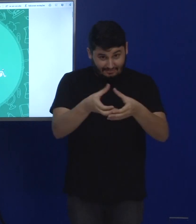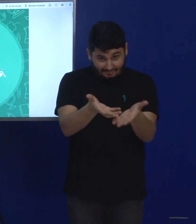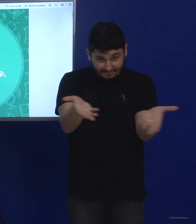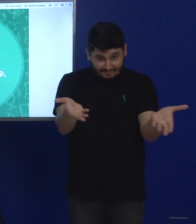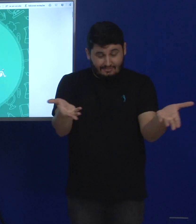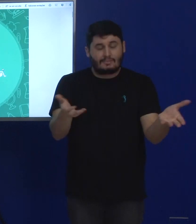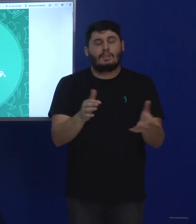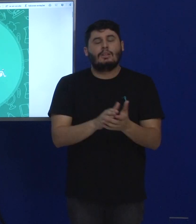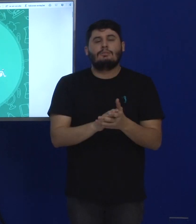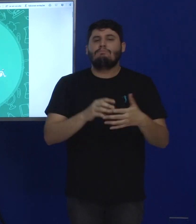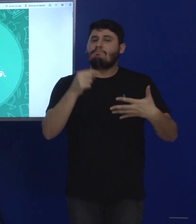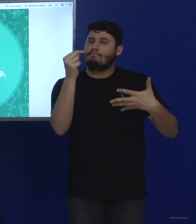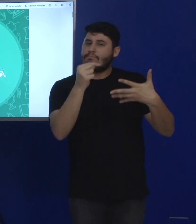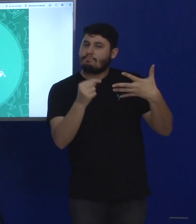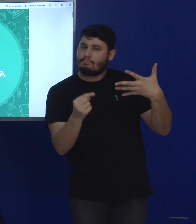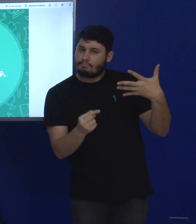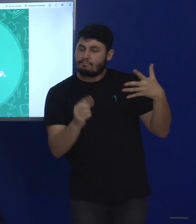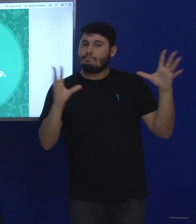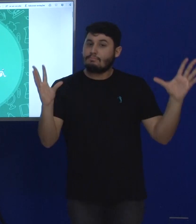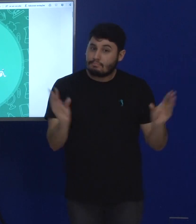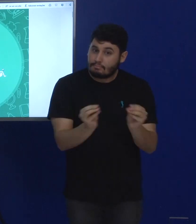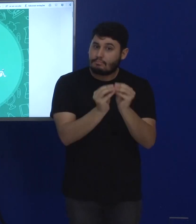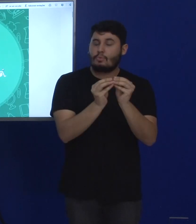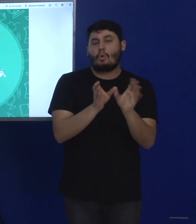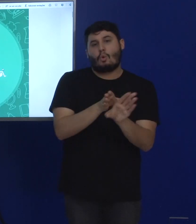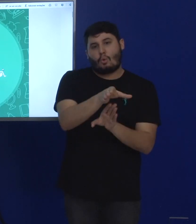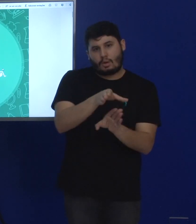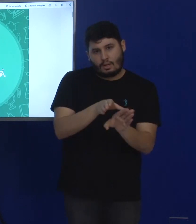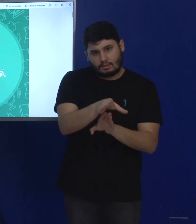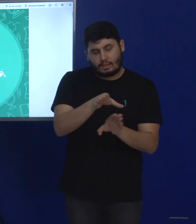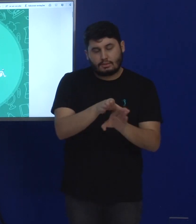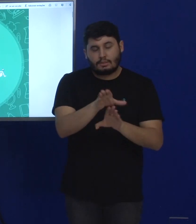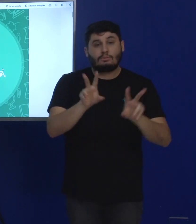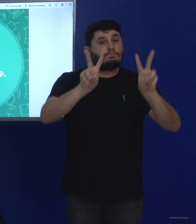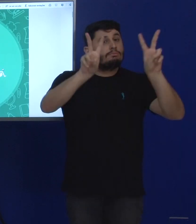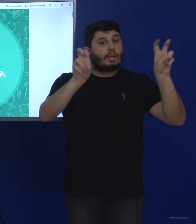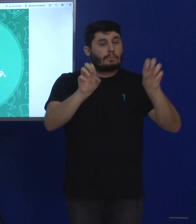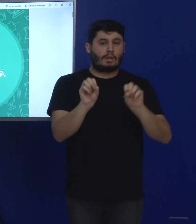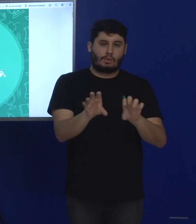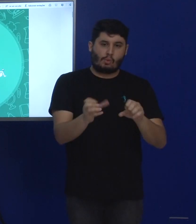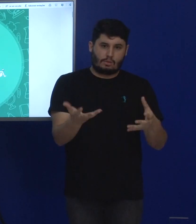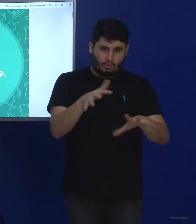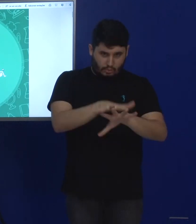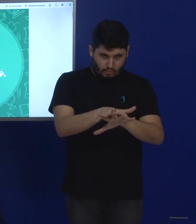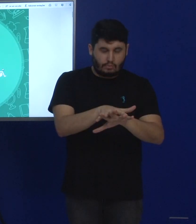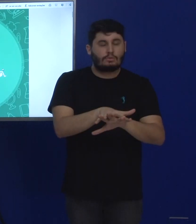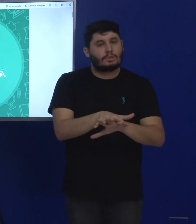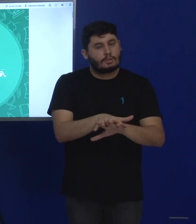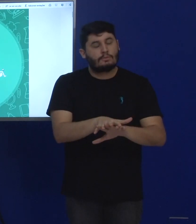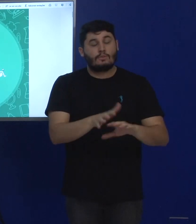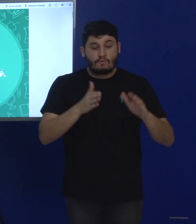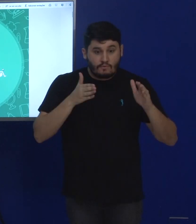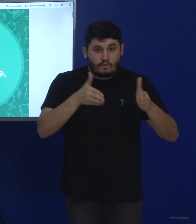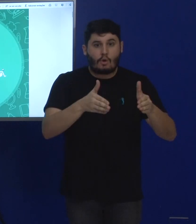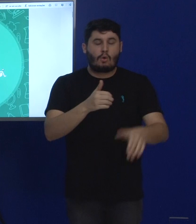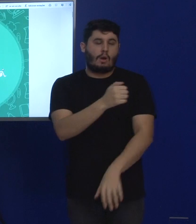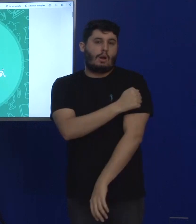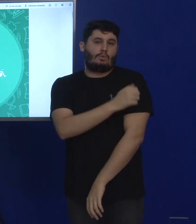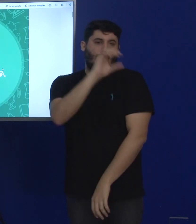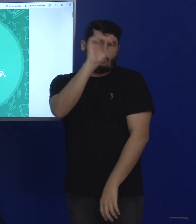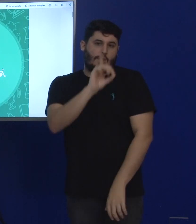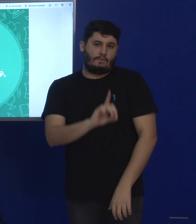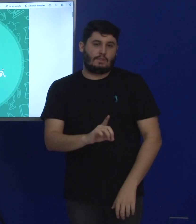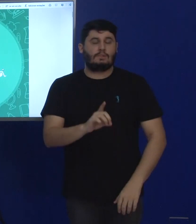das orientações que estão sendo traçadas a respeito da educação inclusiva para os nossos estudantes com deficiência no